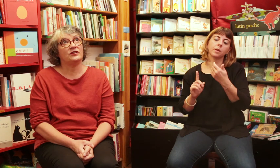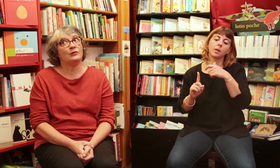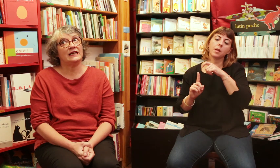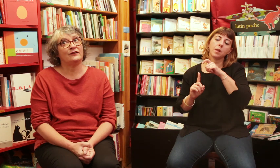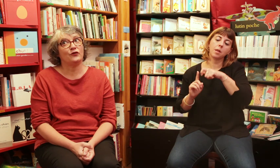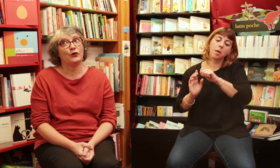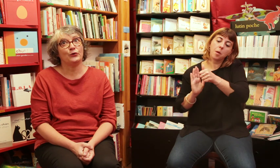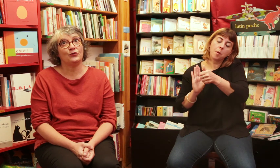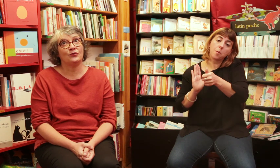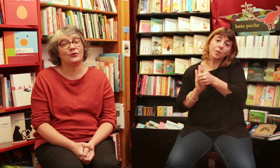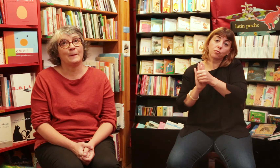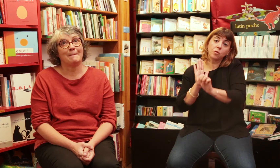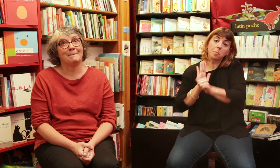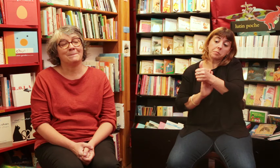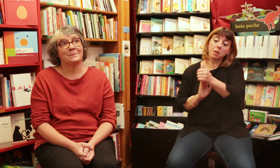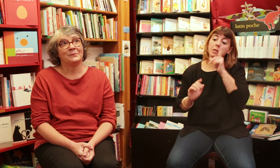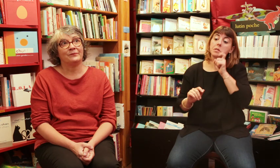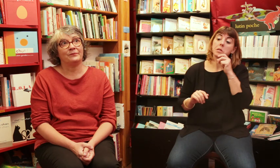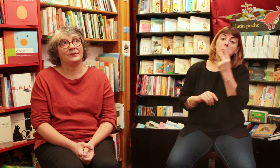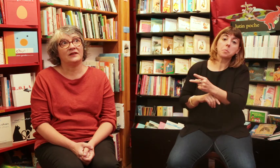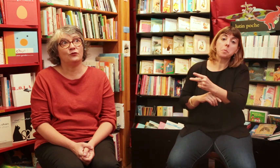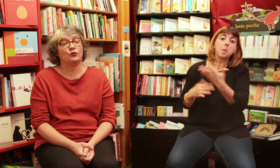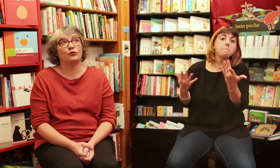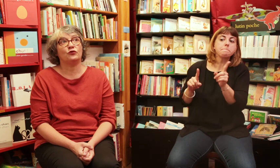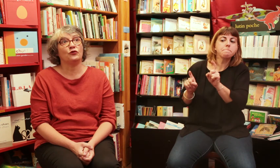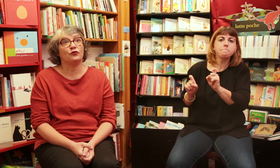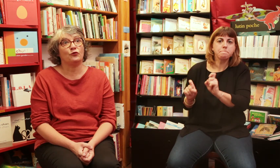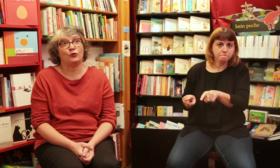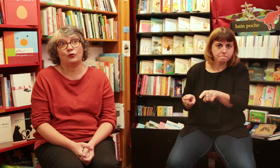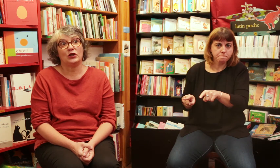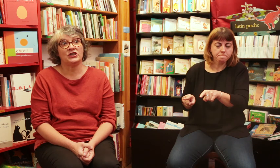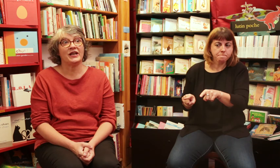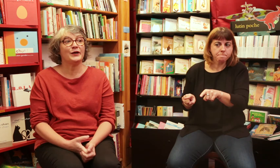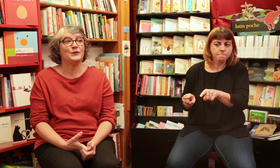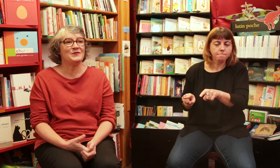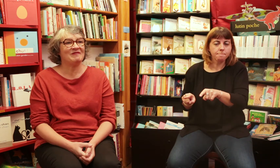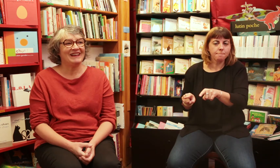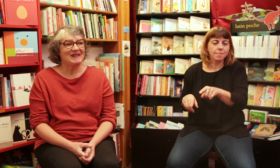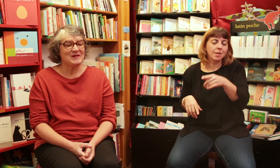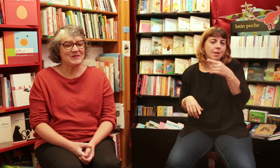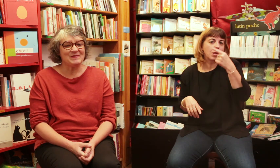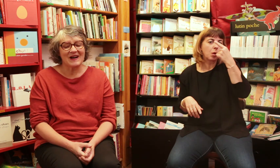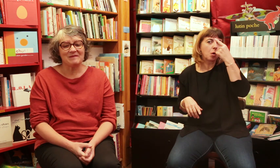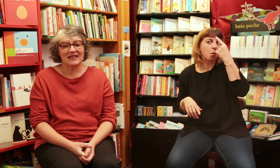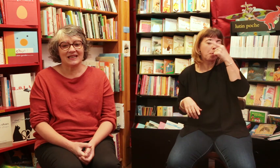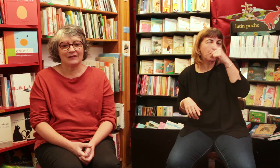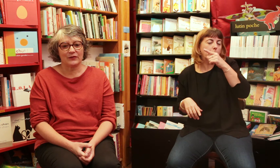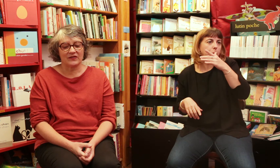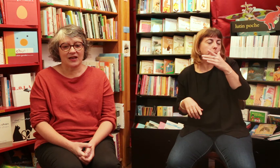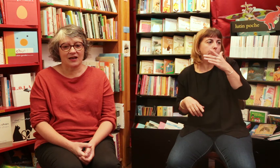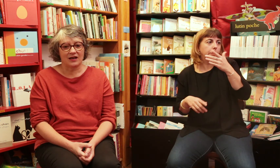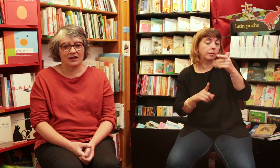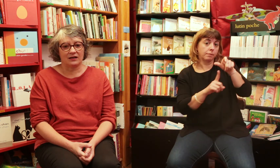induise chez le lecteur une prise de conscience légère ou pas, mais